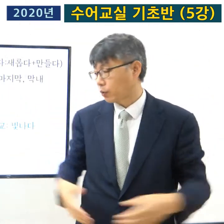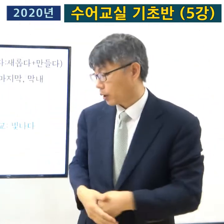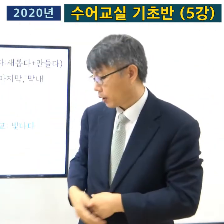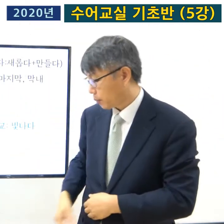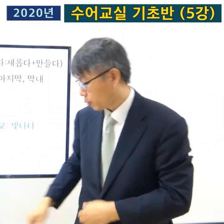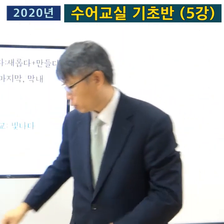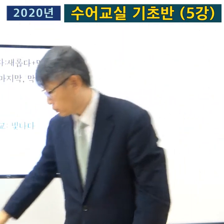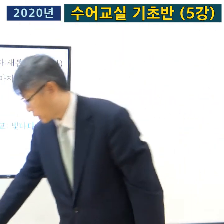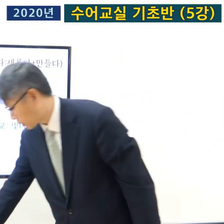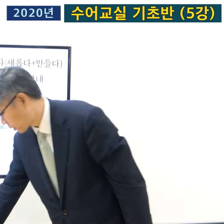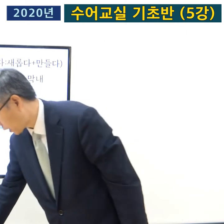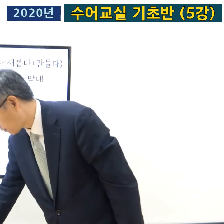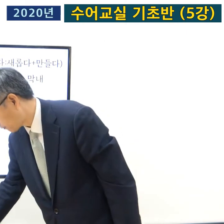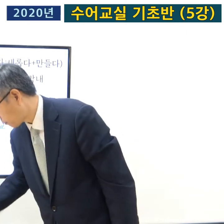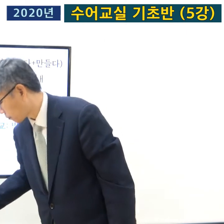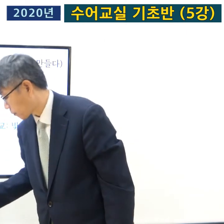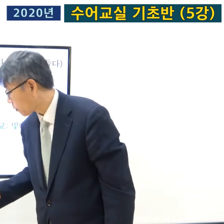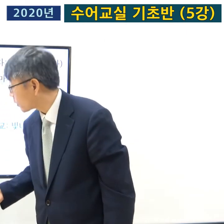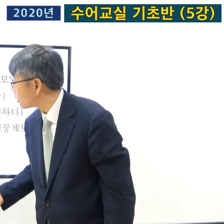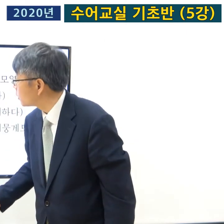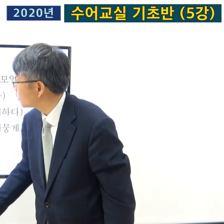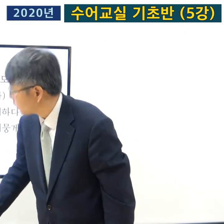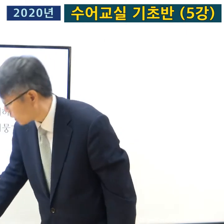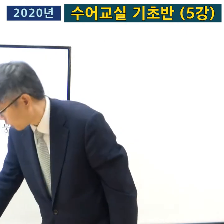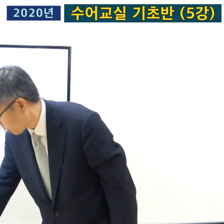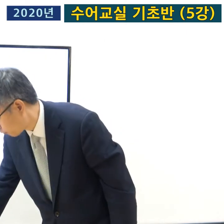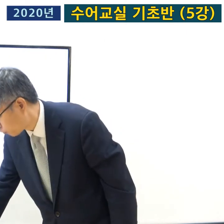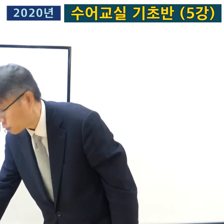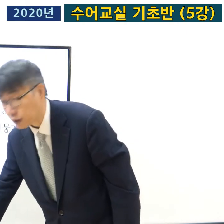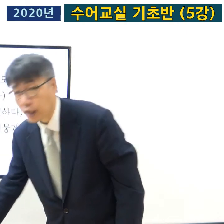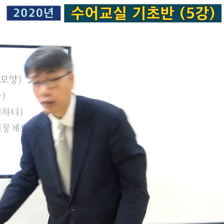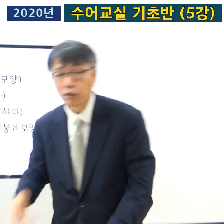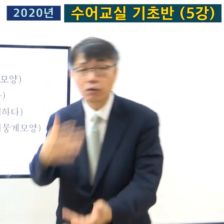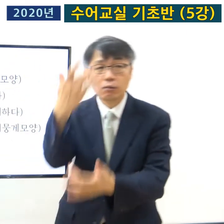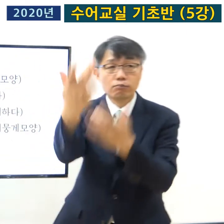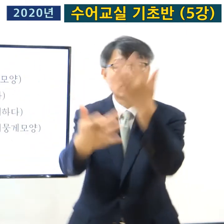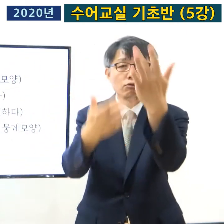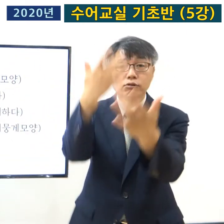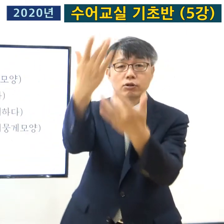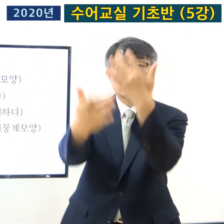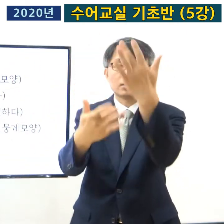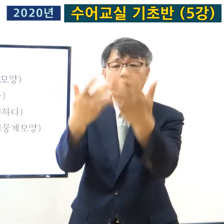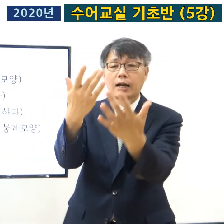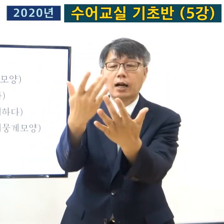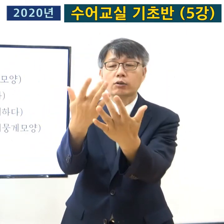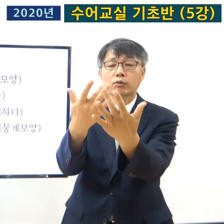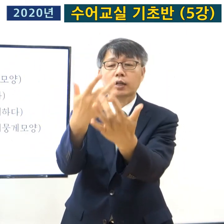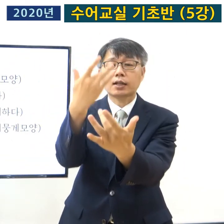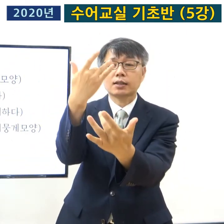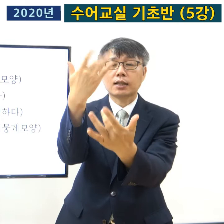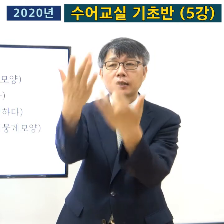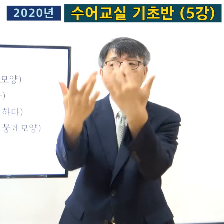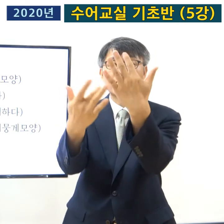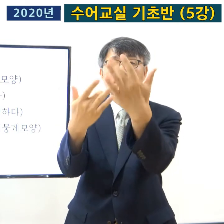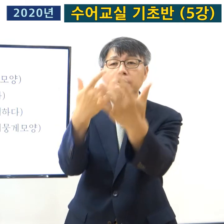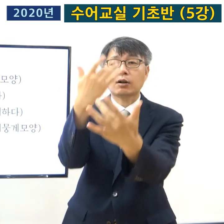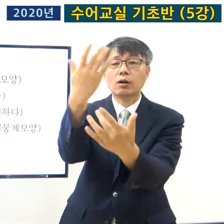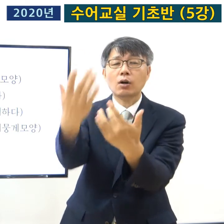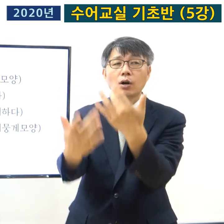이렇게 표현해 주시면 되겠습니다. 그 다음에 불 어떻게 한다고요? 자, 가운데 손가락을 탁탁 치면서